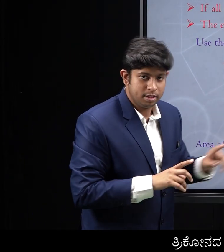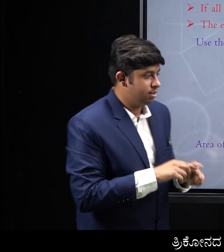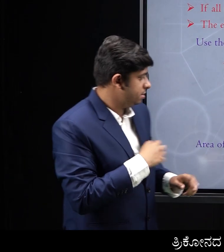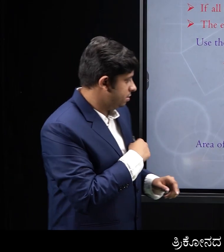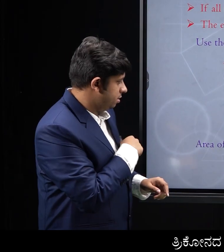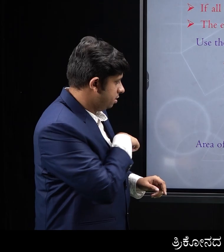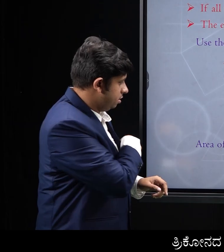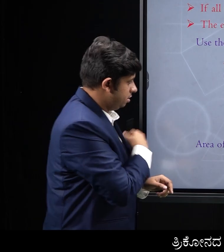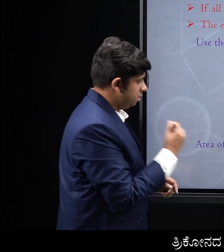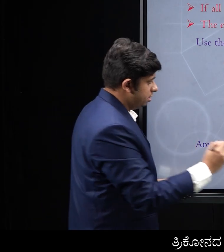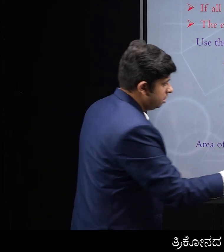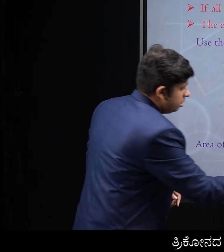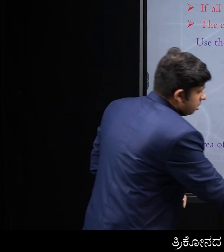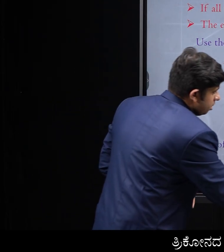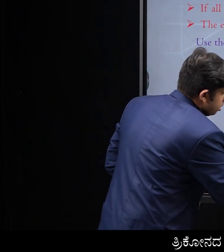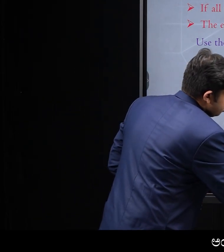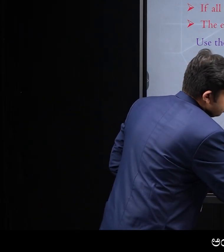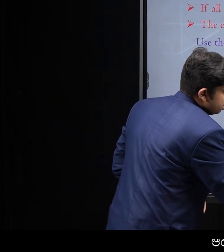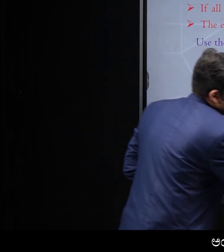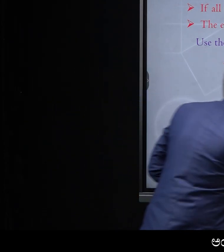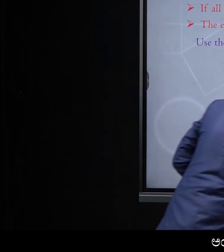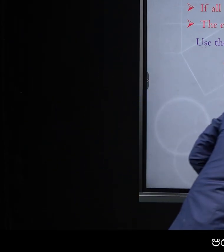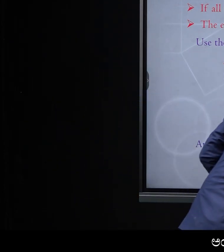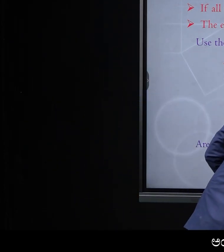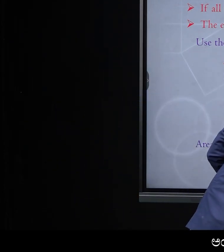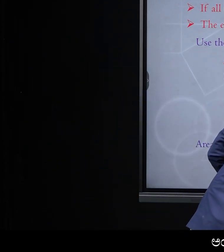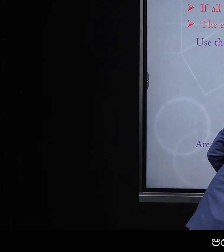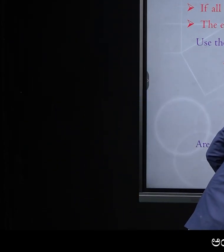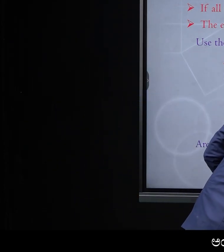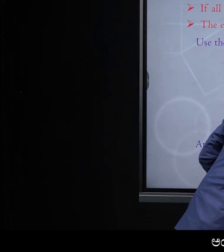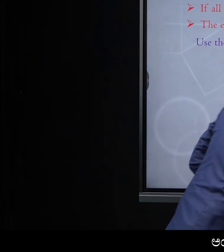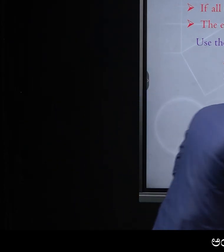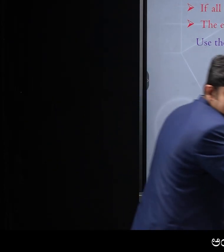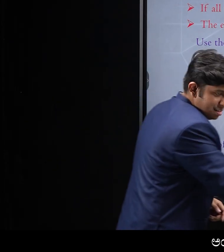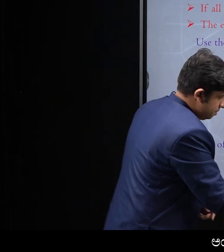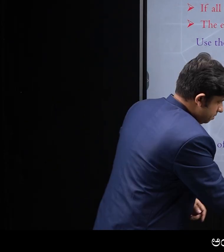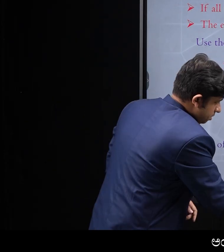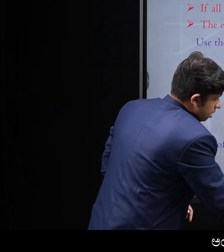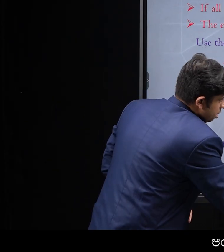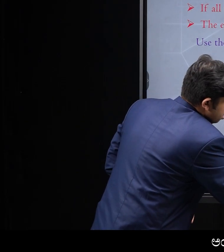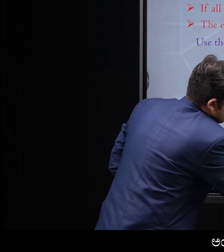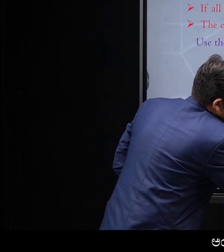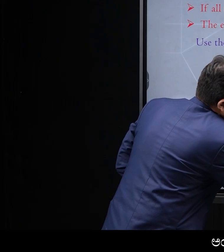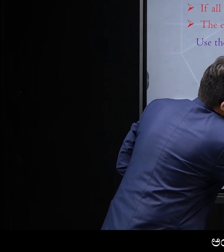ಅರ್ಧ ಇಂಟು ಬೇಸ್ ಇಂಟು ಎತ್ತರ, ಅಂದರೆ ಅರ್ಧ ಇಂಟು 10 ಇಂಟು 5 ಸ್ಕ್ವೇರ್ ರೂಟ್